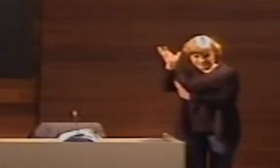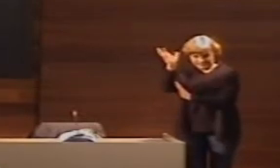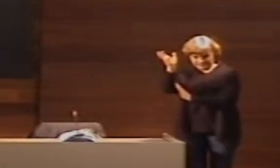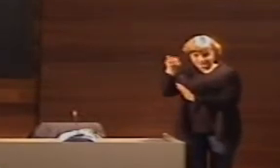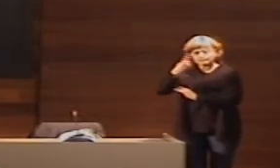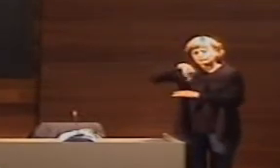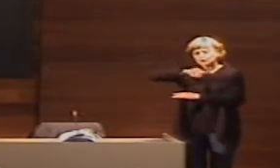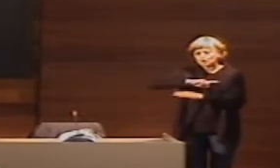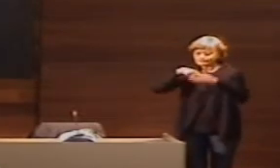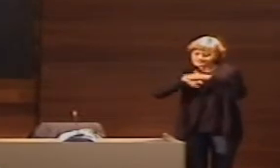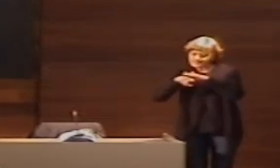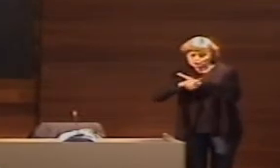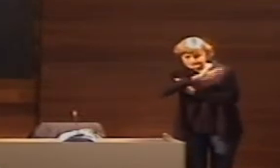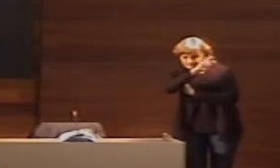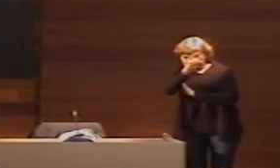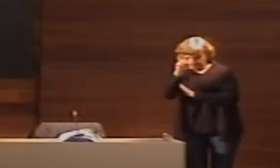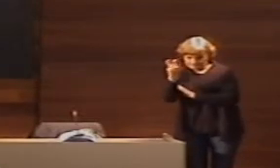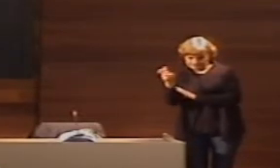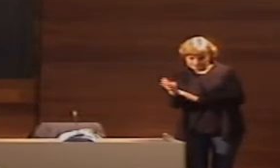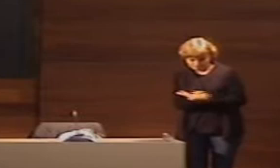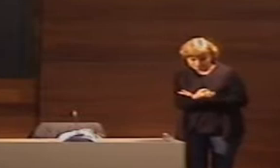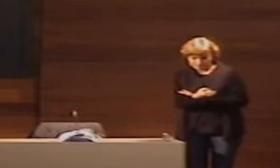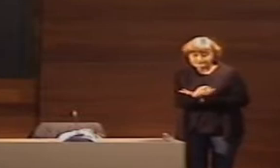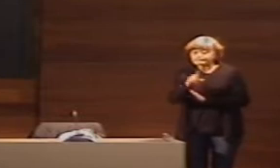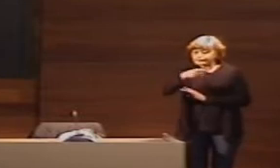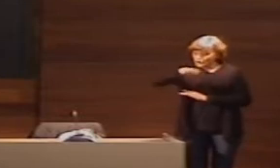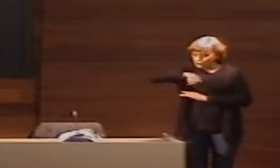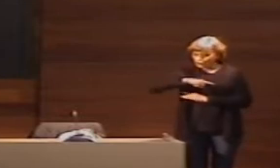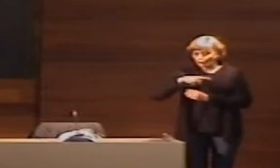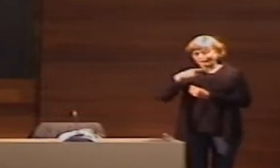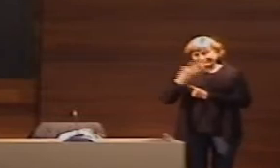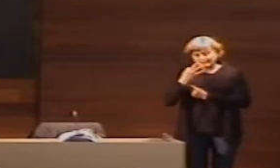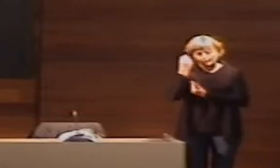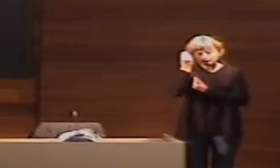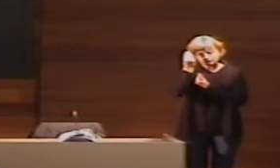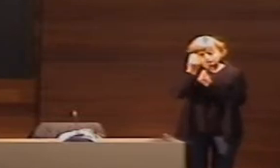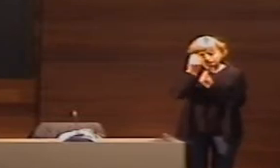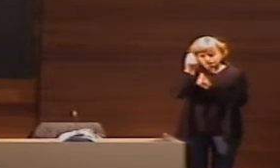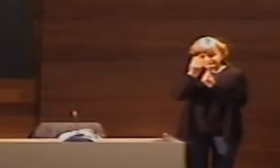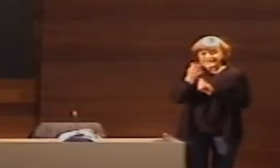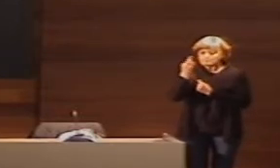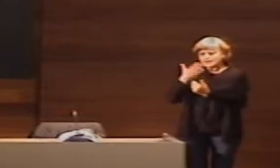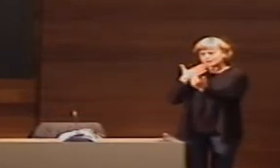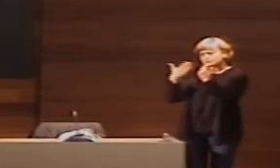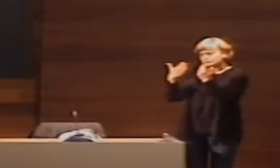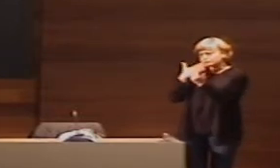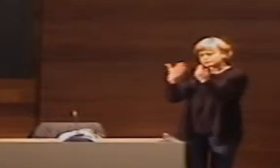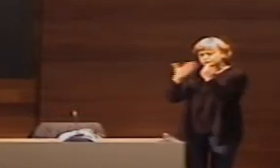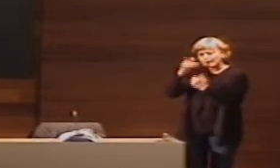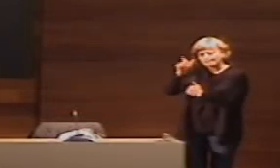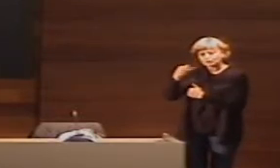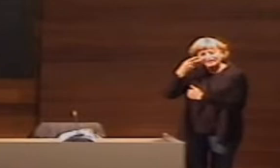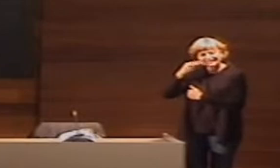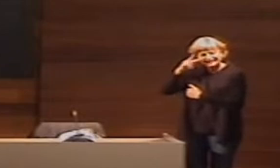diferentes tareas, diferentes ámbitos, y una de ellas fundamental es la reflexión, el diálogo también con expertos que nos hablan de